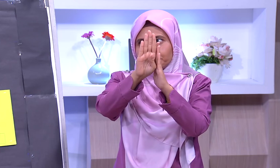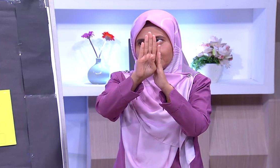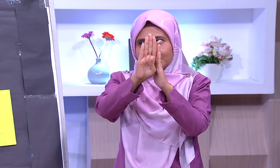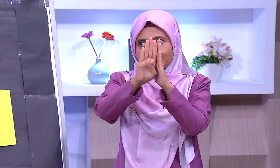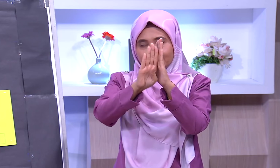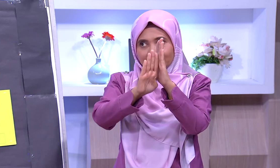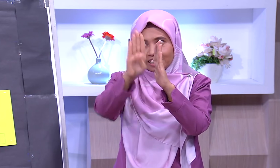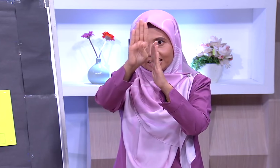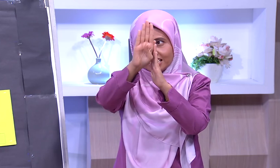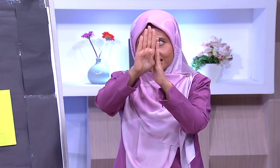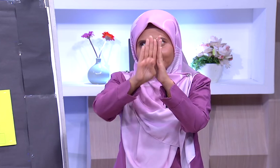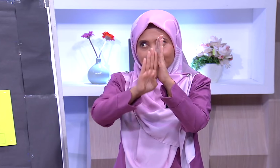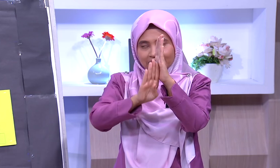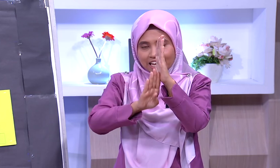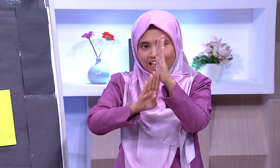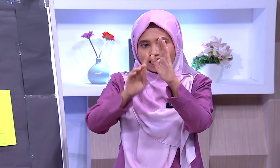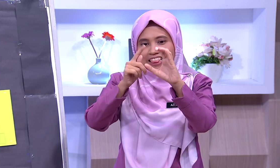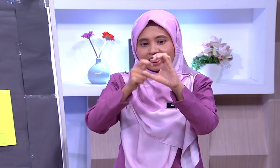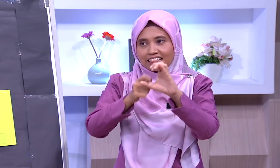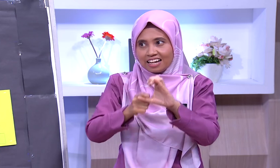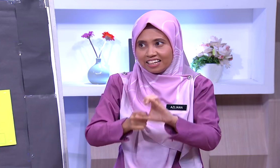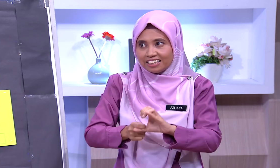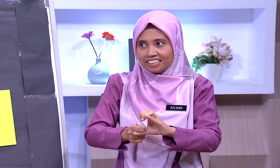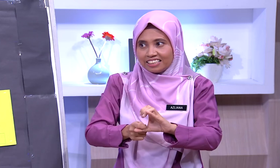ngeband best Hai Tahta